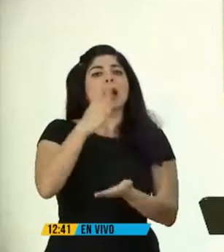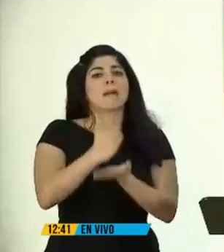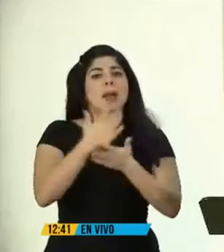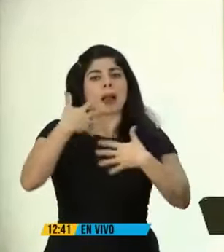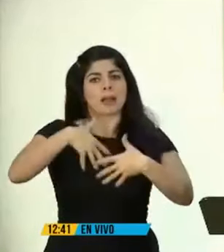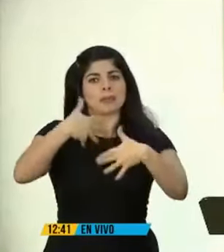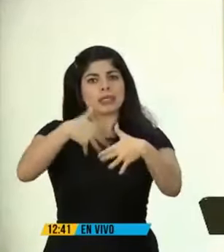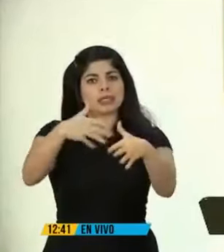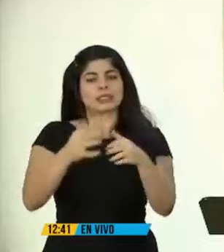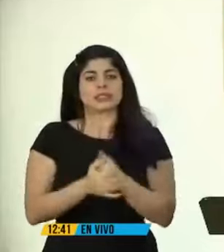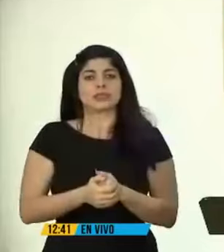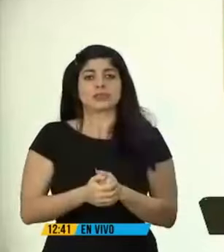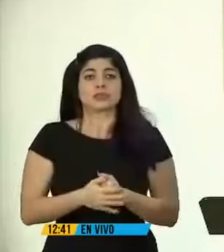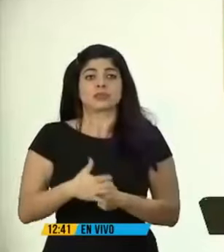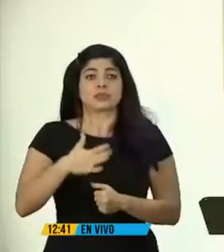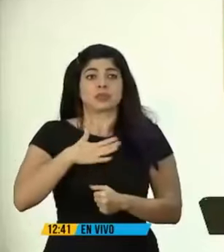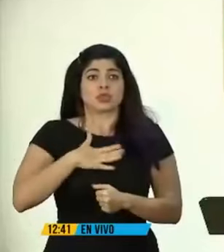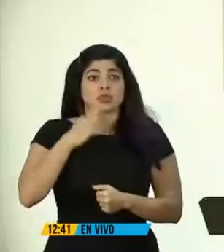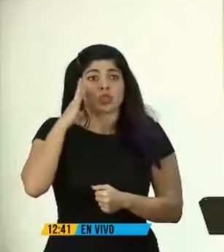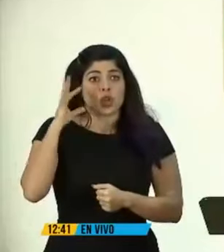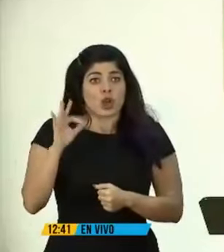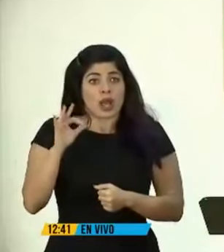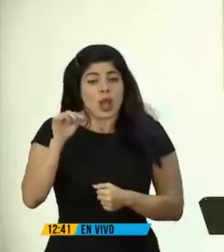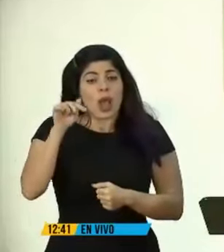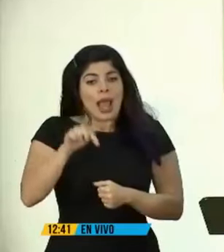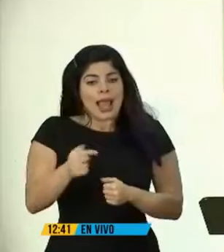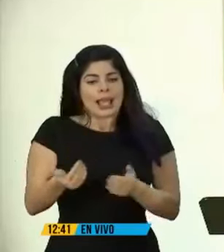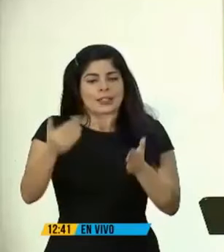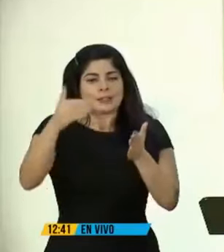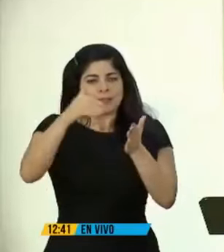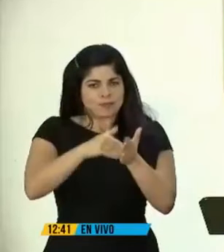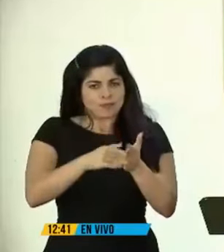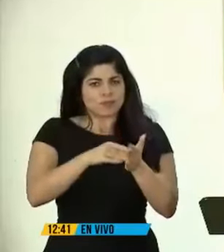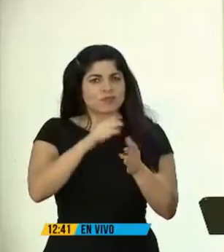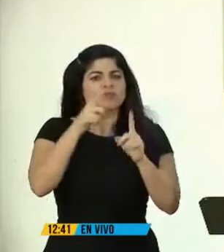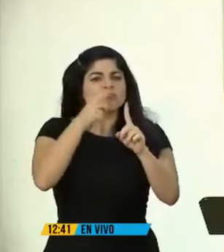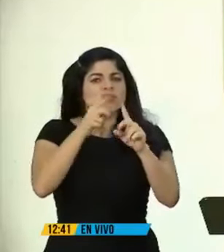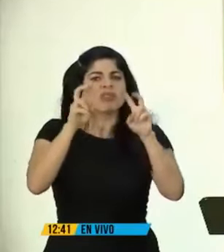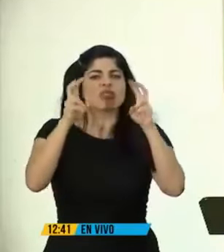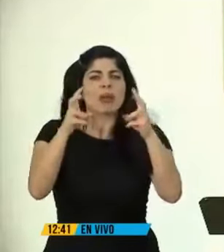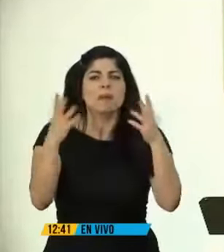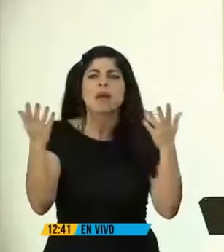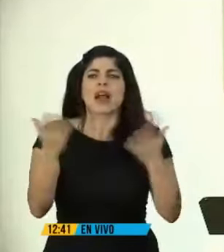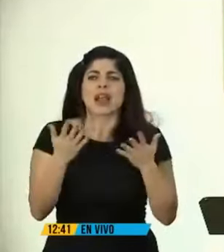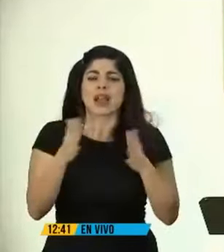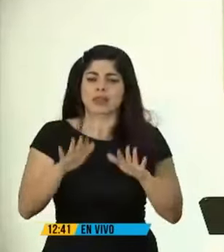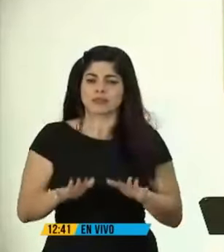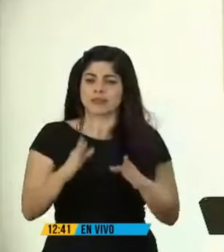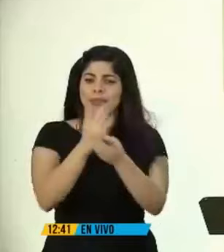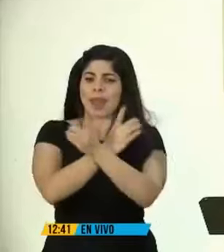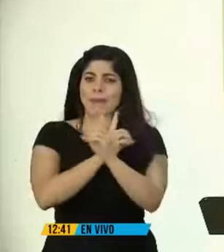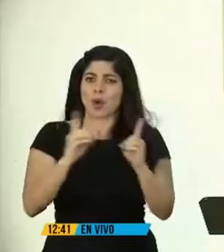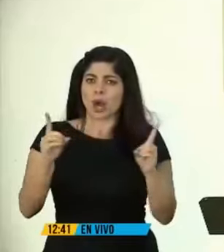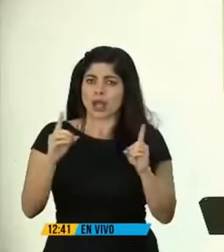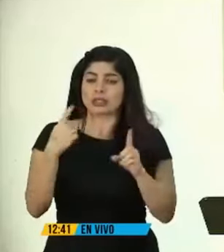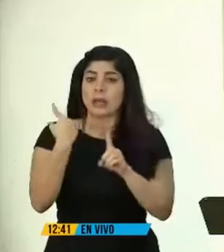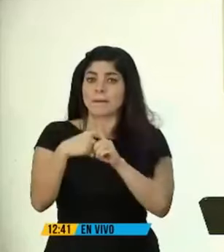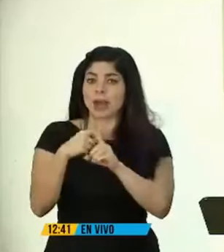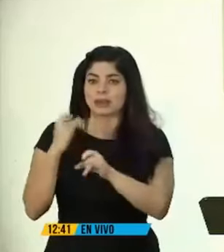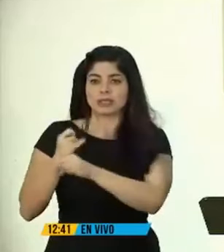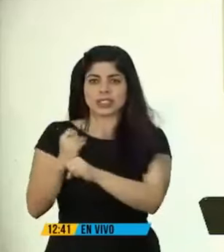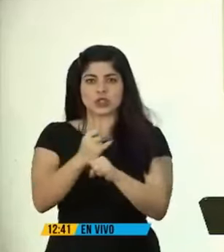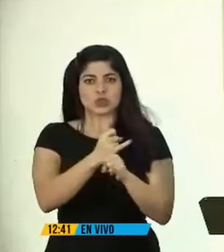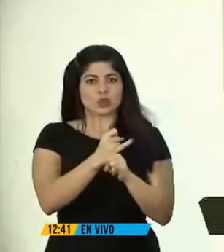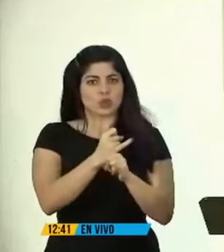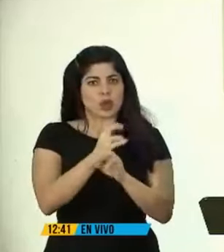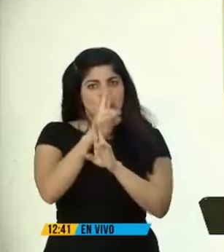los bloqueos. Yo creo que aquí retomo nuevamente el tema de la democracia y la institucionalidad. Es